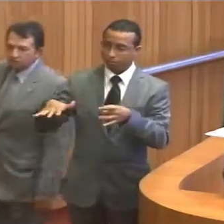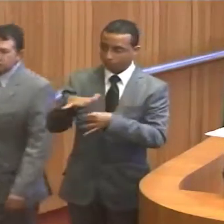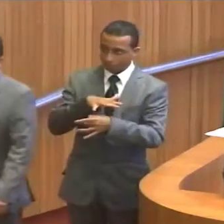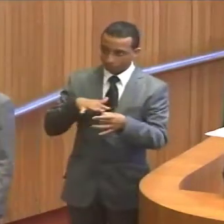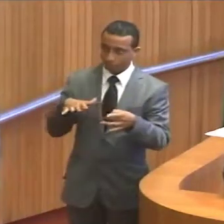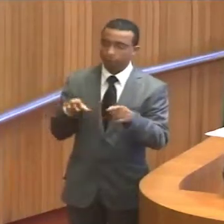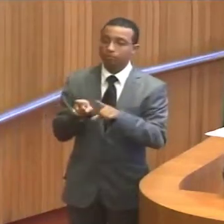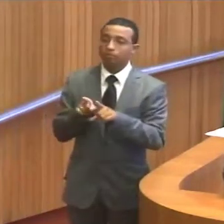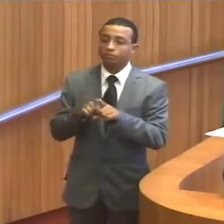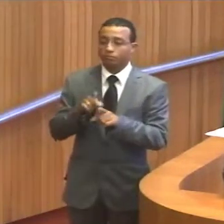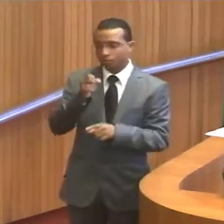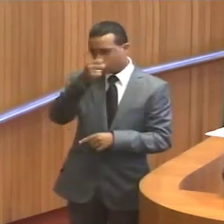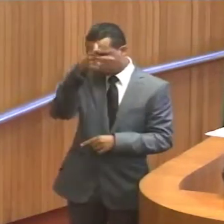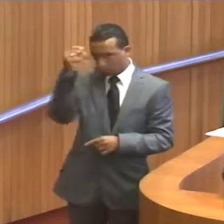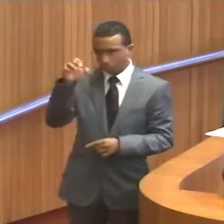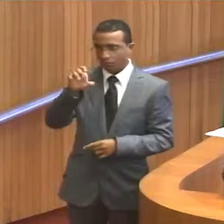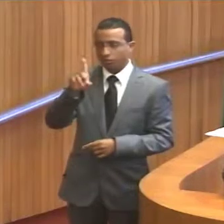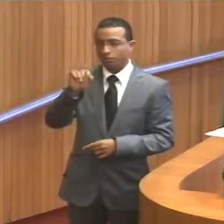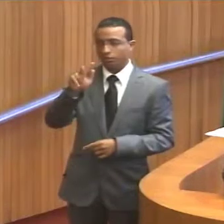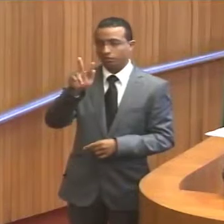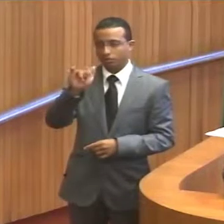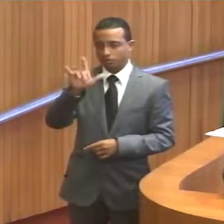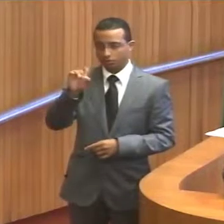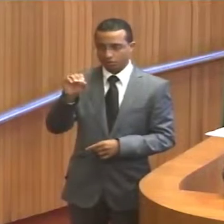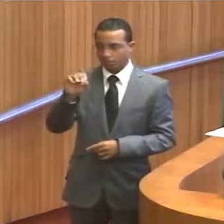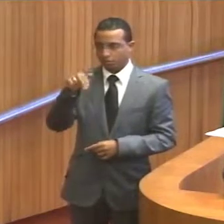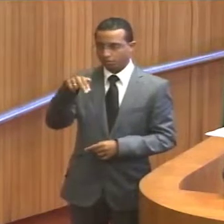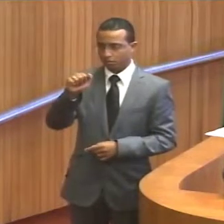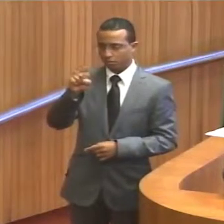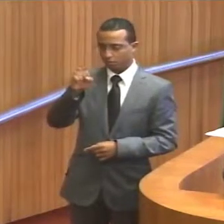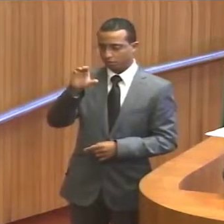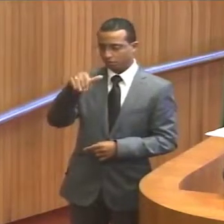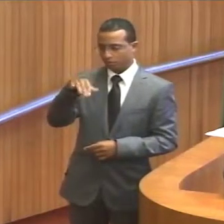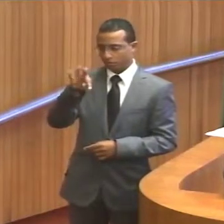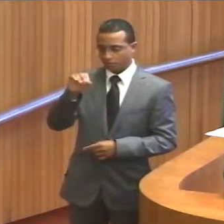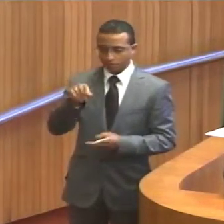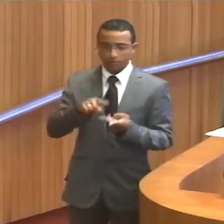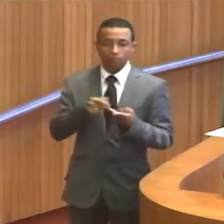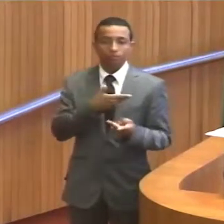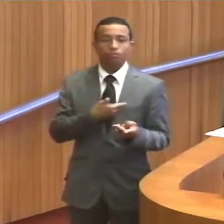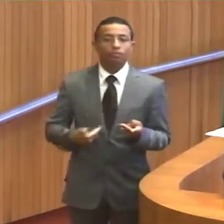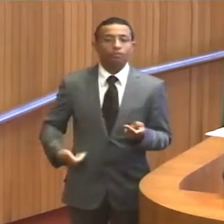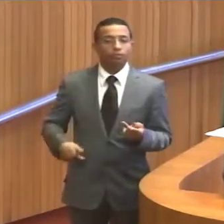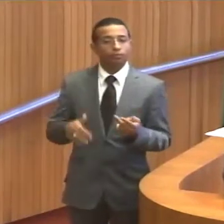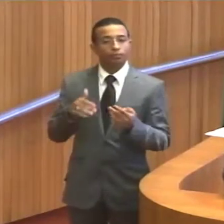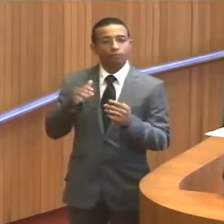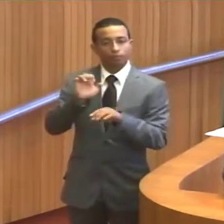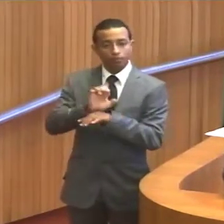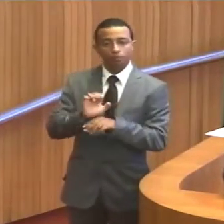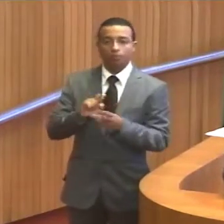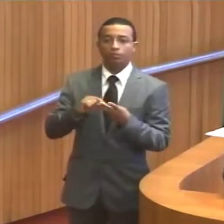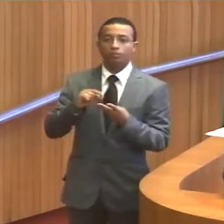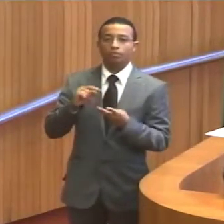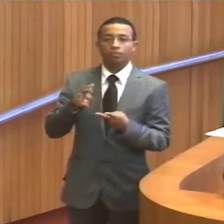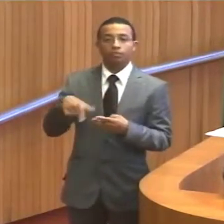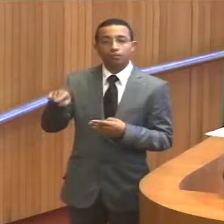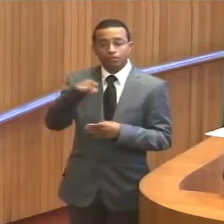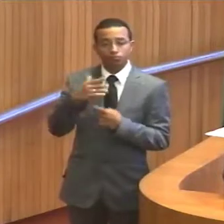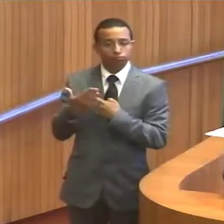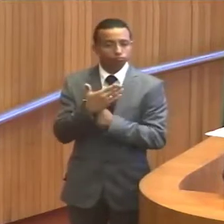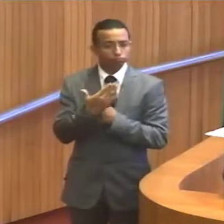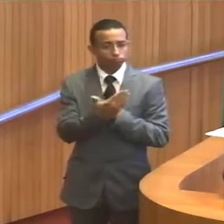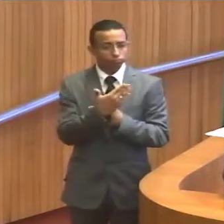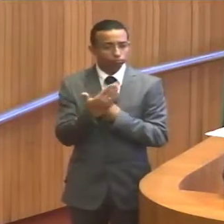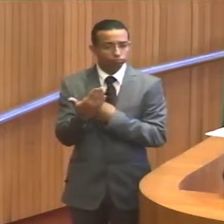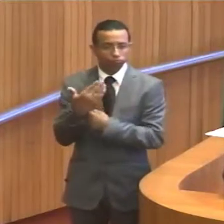ao prefeito Edivaldo Nascimento, aos vereadores, secretário municipal, ao governo do Estado, que tão prontamente nos